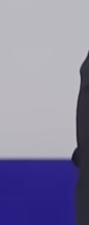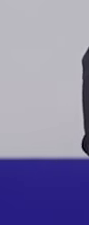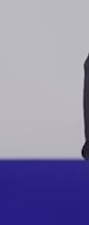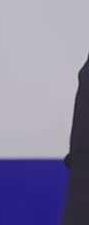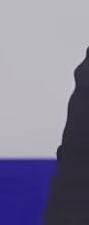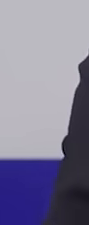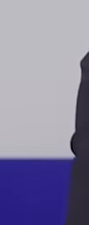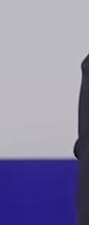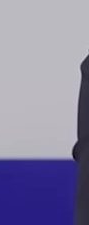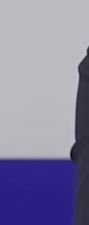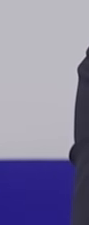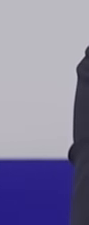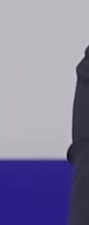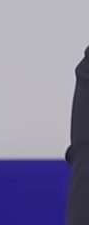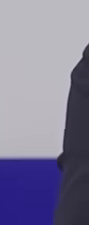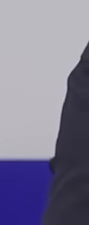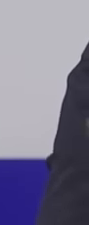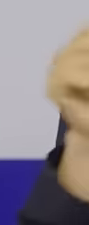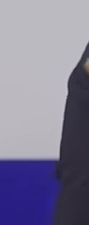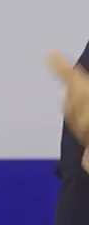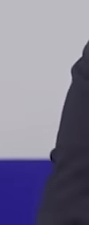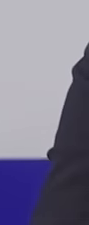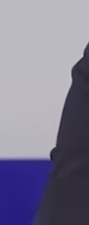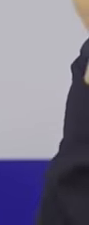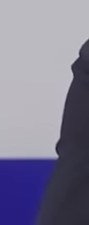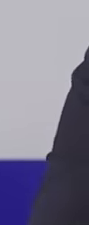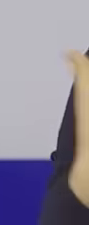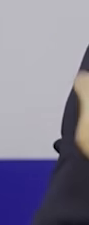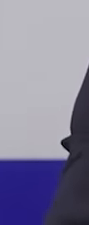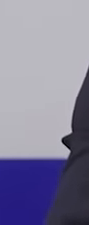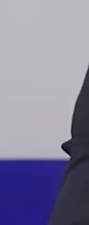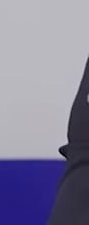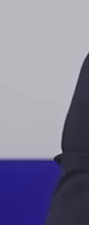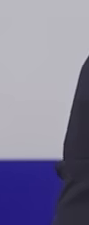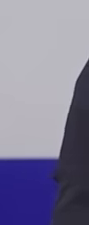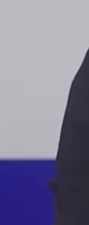났는데 아무도 책임지는 사람이 없습니다.